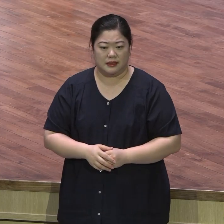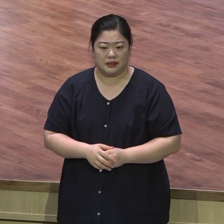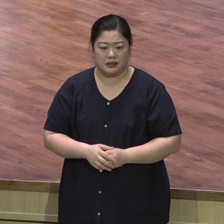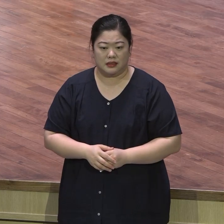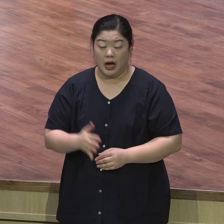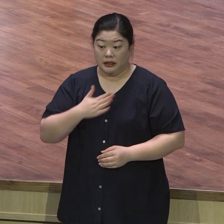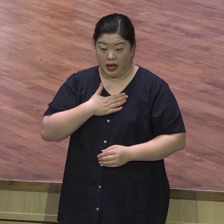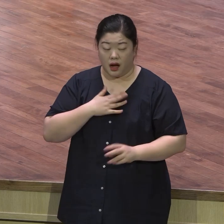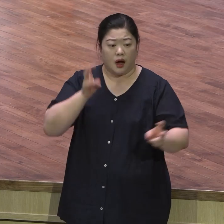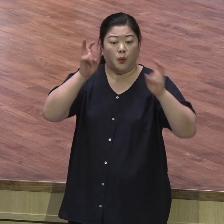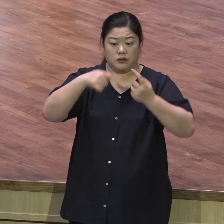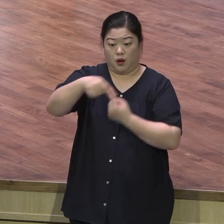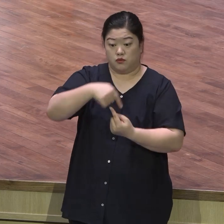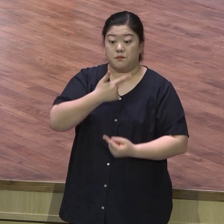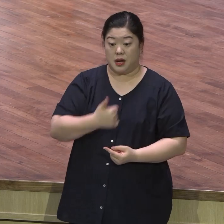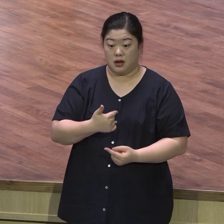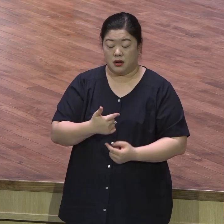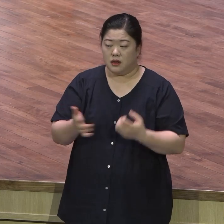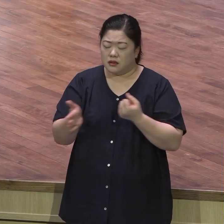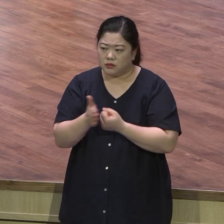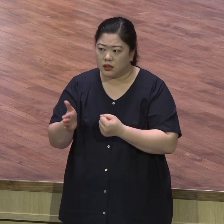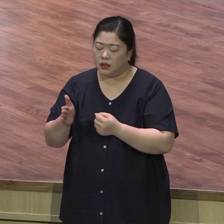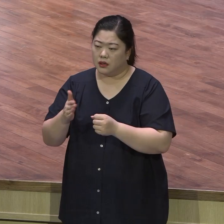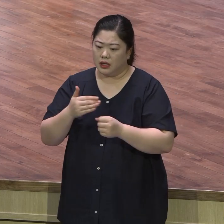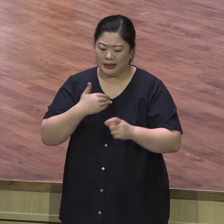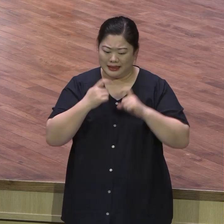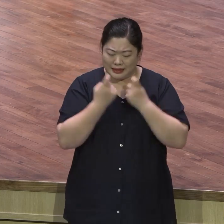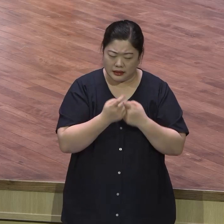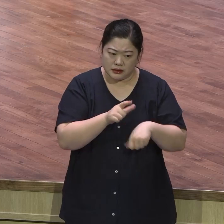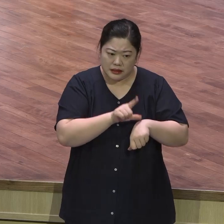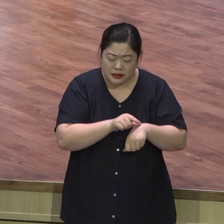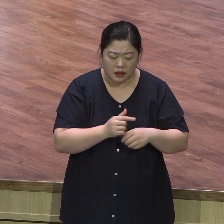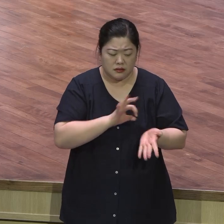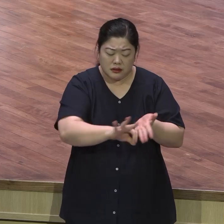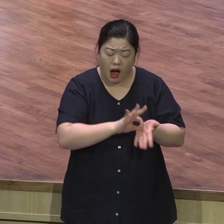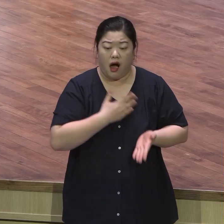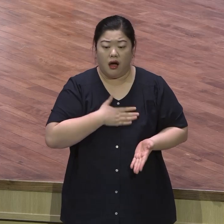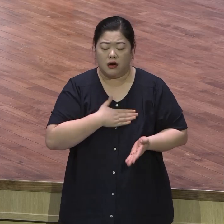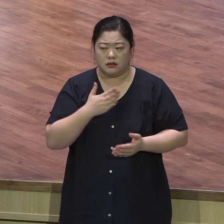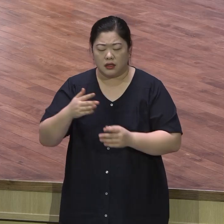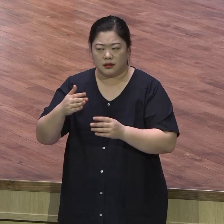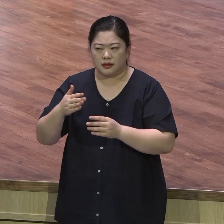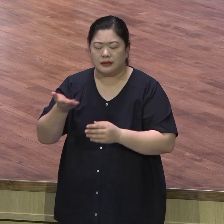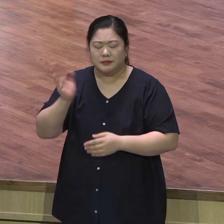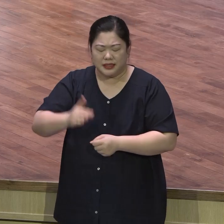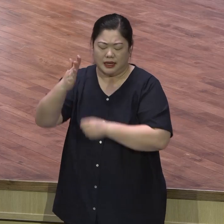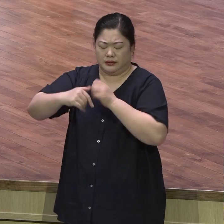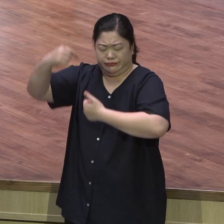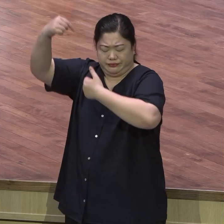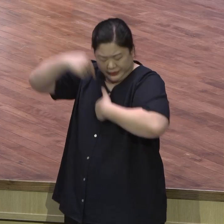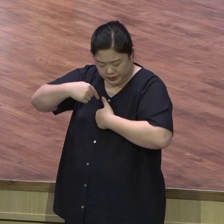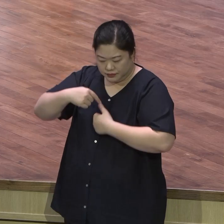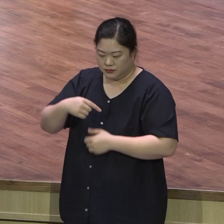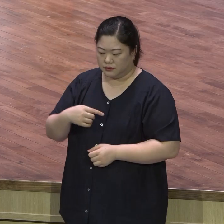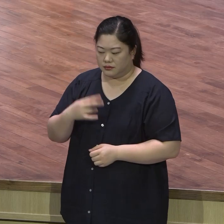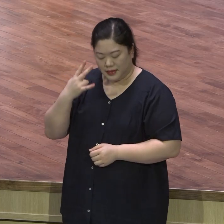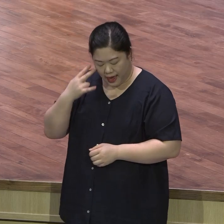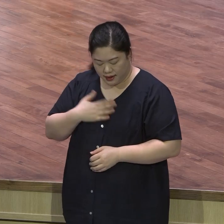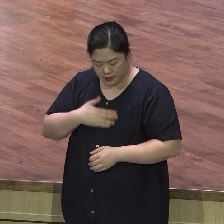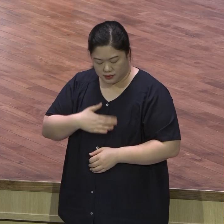사회했던 사람이 다 드리고 그냥 갈 뻔을 알지 못하고 가라! 신학 간 거예요. 내가